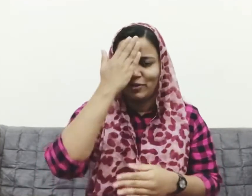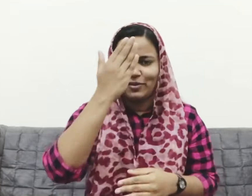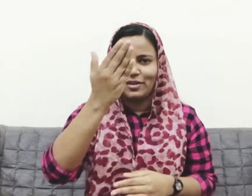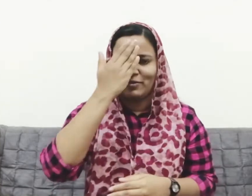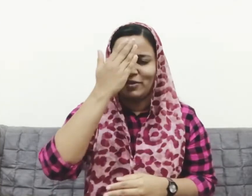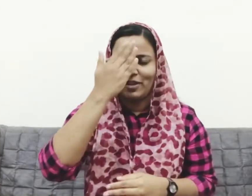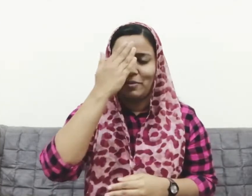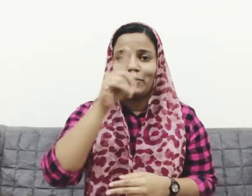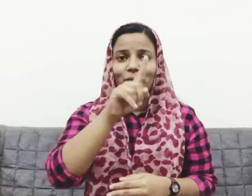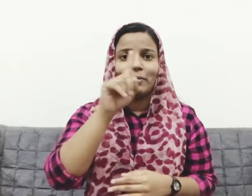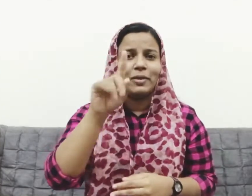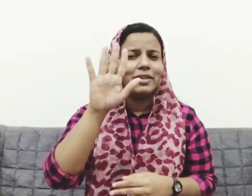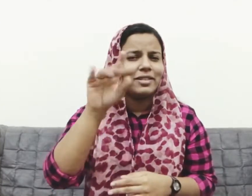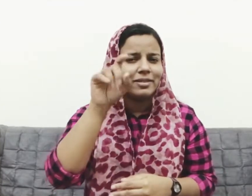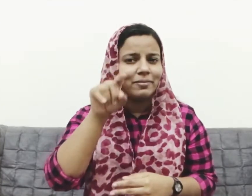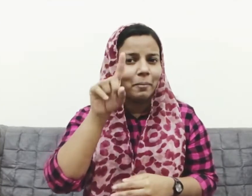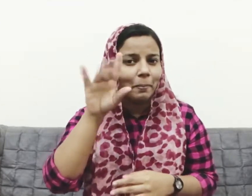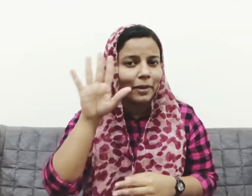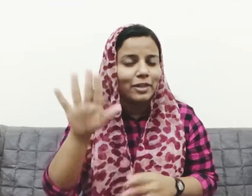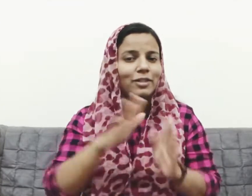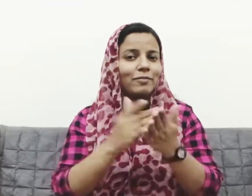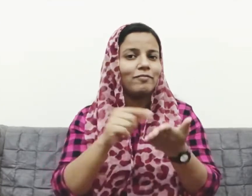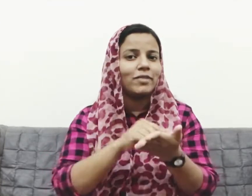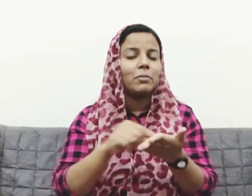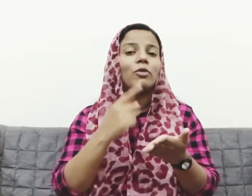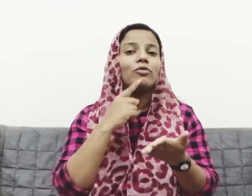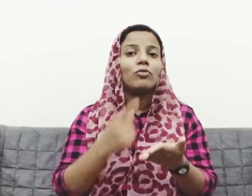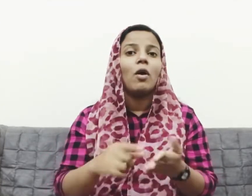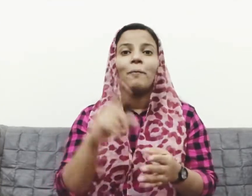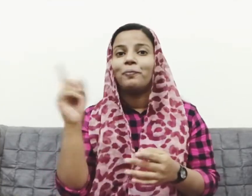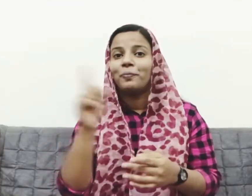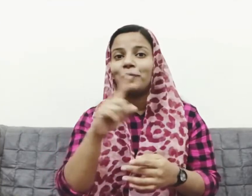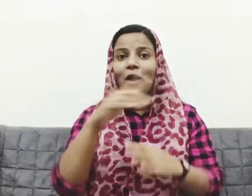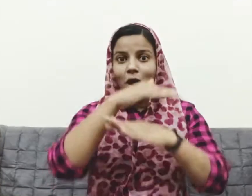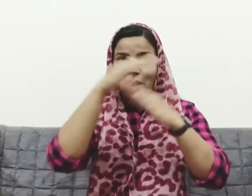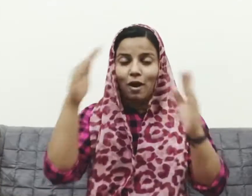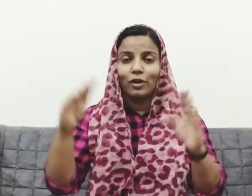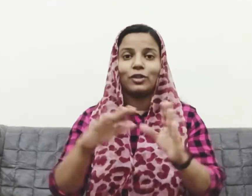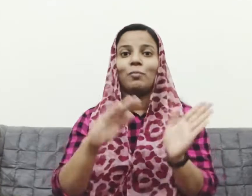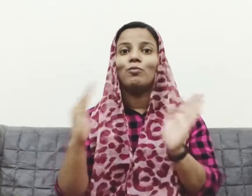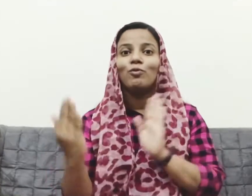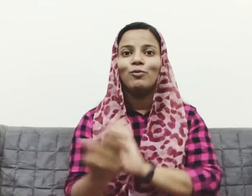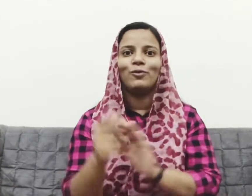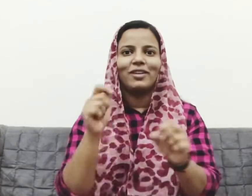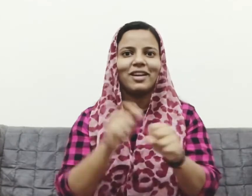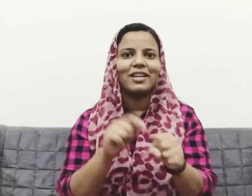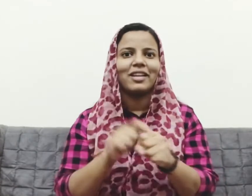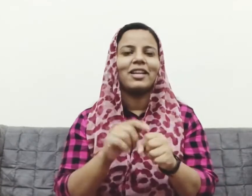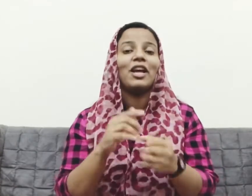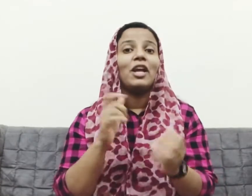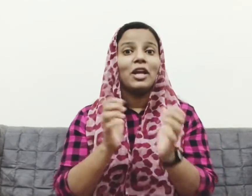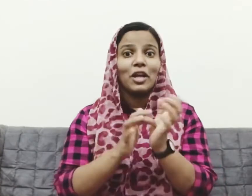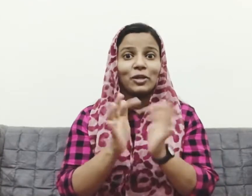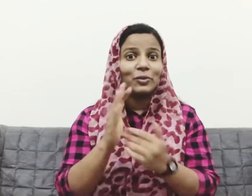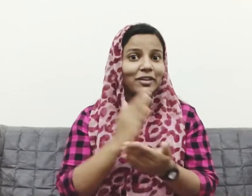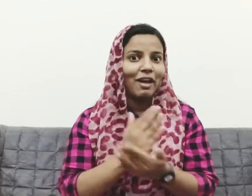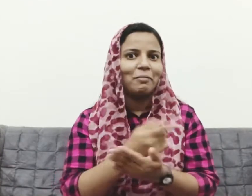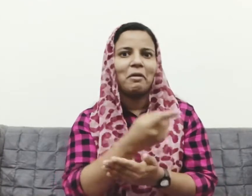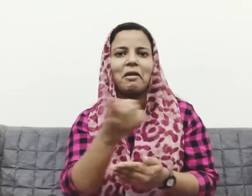സ്തോത്രം സ്തോത്രം. അതിൻ്റെ 15-ാമത്തെ വാക്യം പറയുക, ആകാശത്തെയും ഭൂമിയും ഉണ്ടാക്കിയ യഹോവയാൽ നിങ്ങൾ അനുഗ്രഹിക്കപ്പെട്ടവരാകുന്നു.